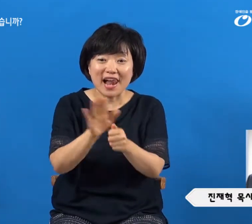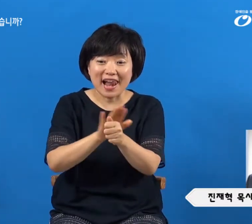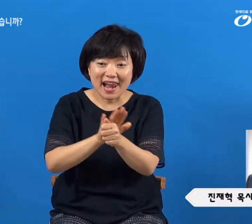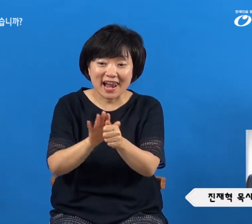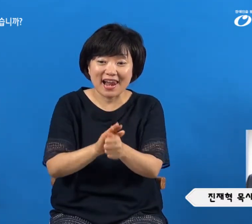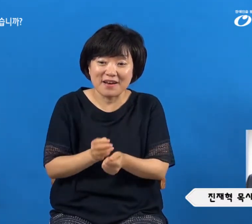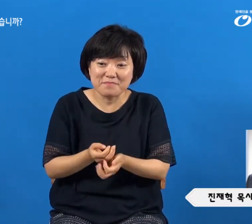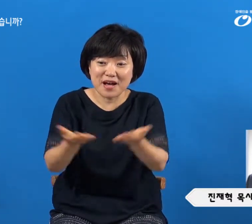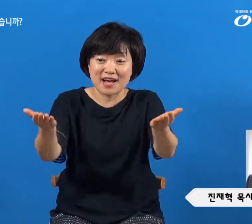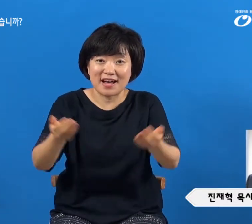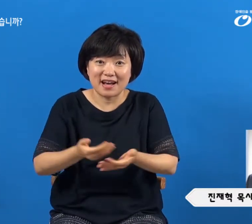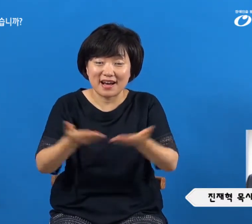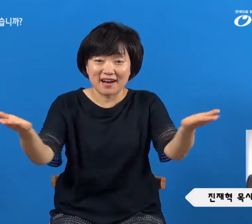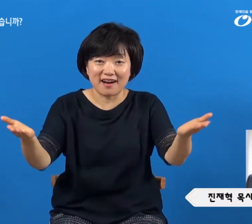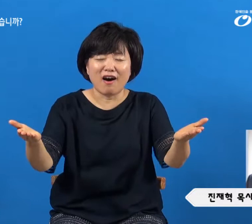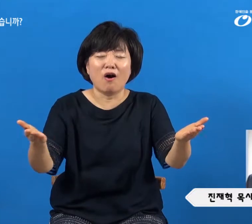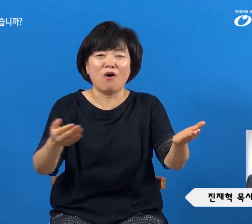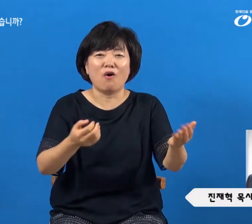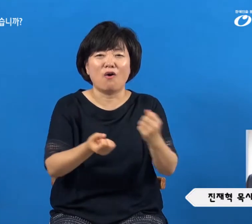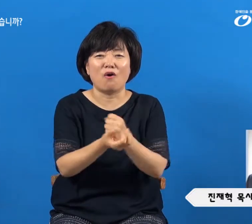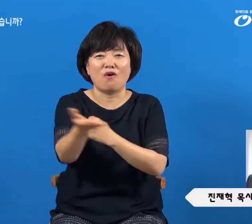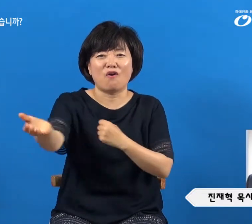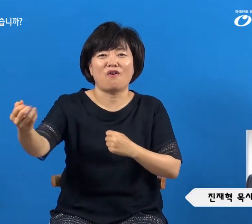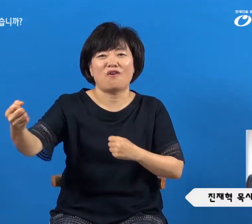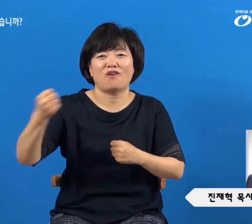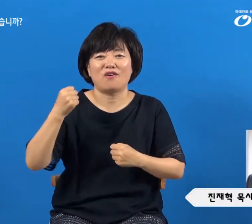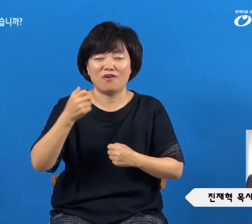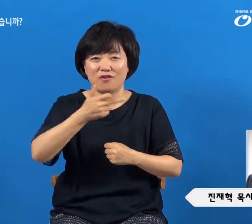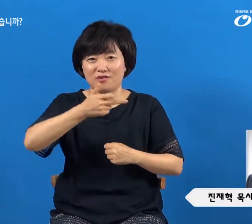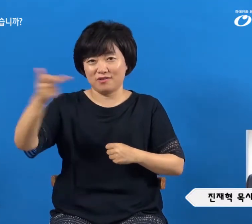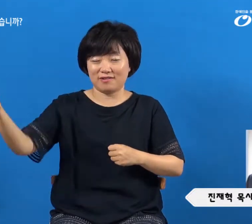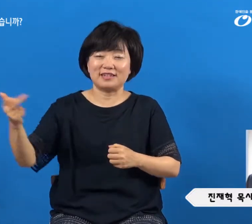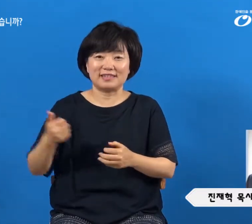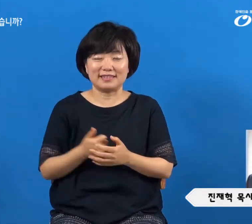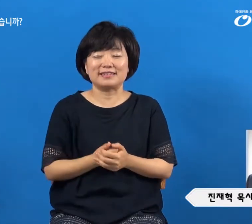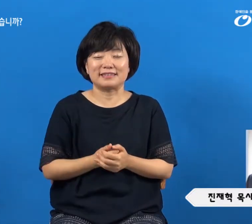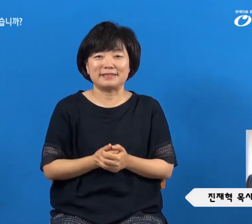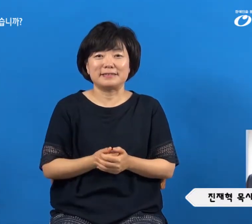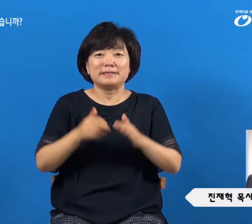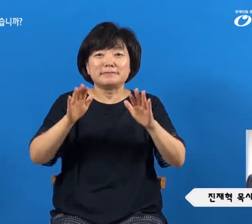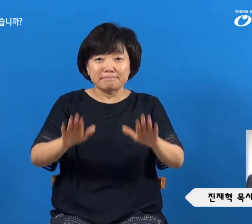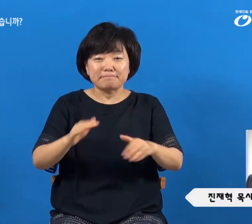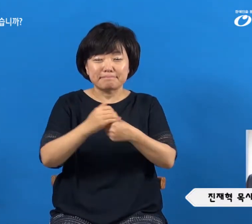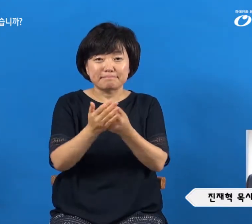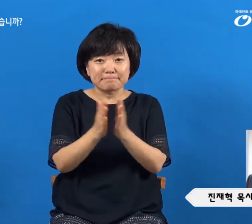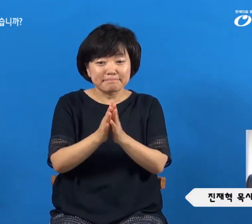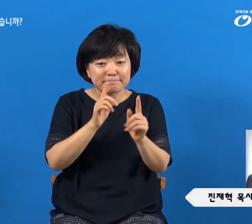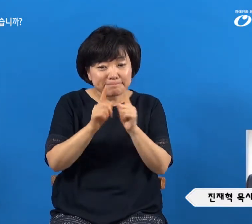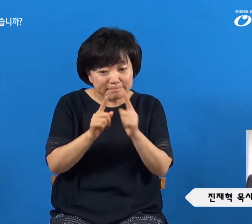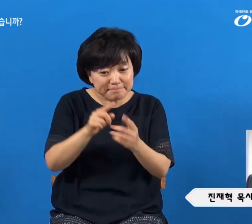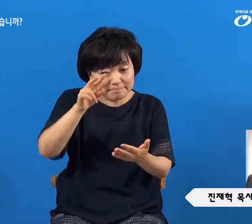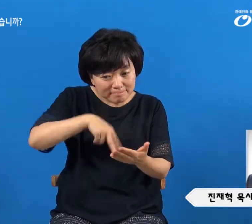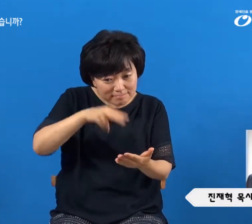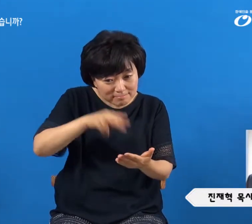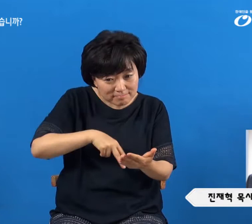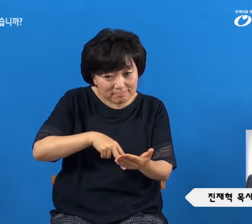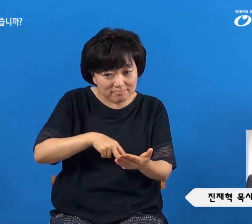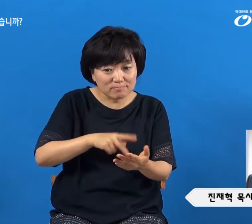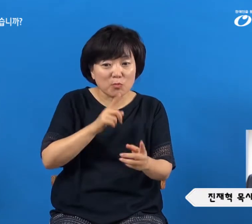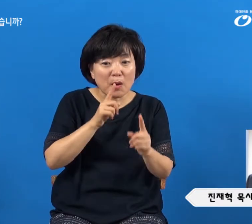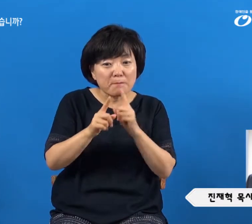하는가, 그 영향력이 얼마나 큰가. 오늘 성경은 말의